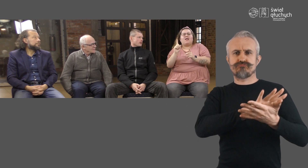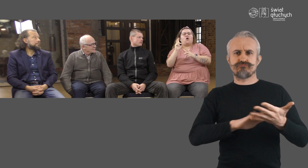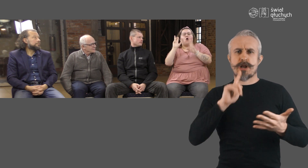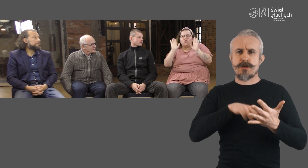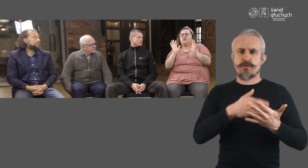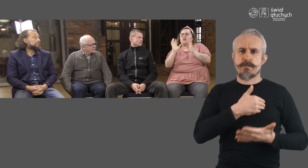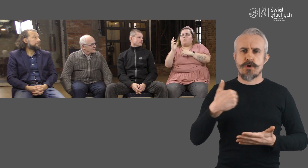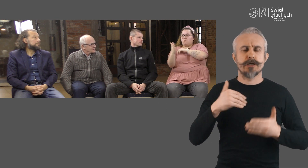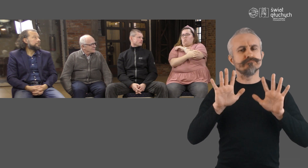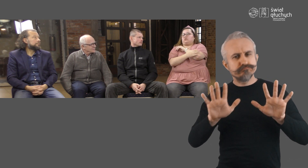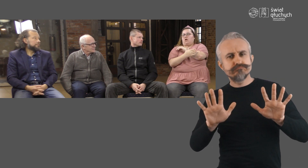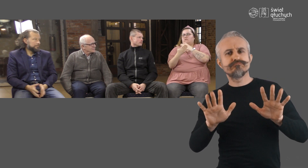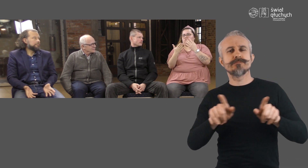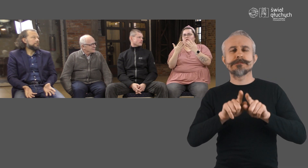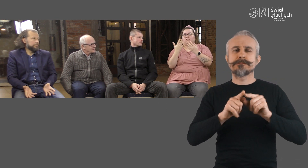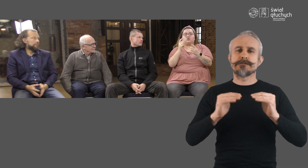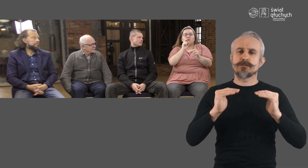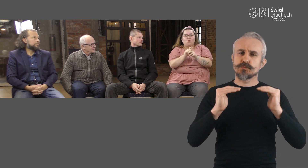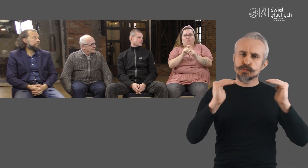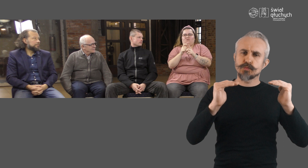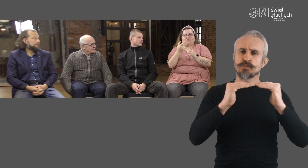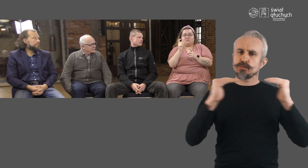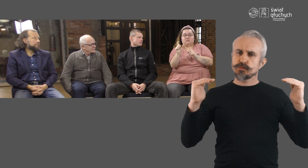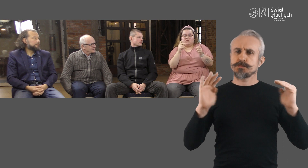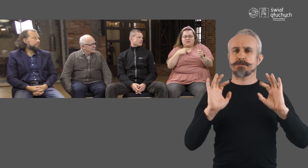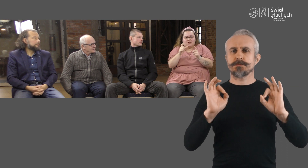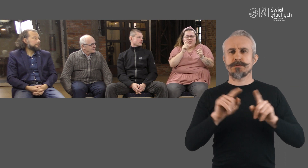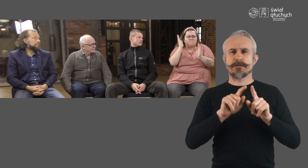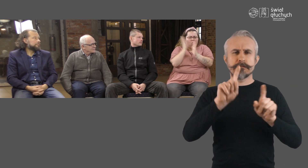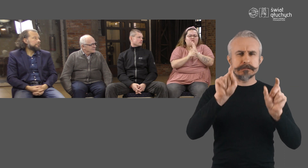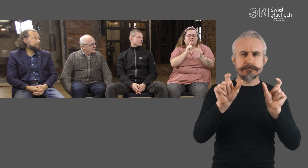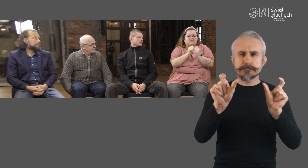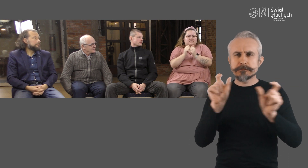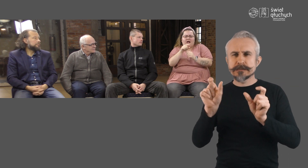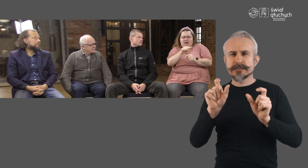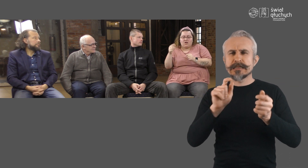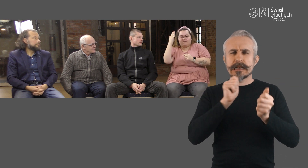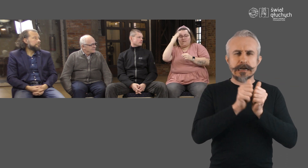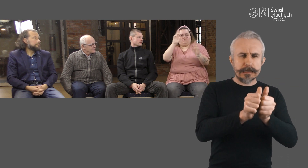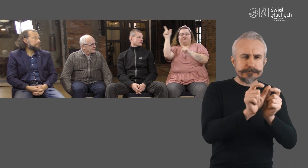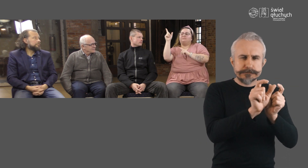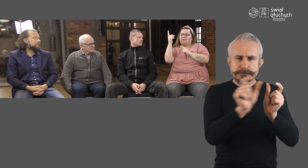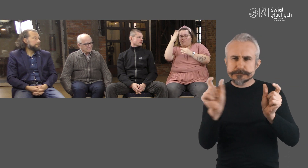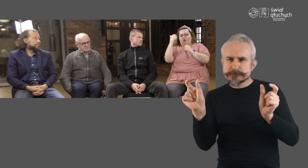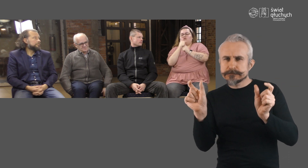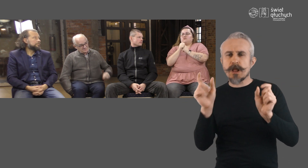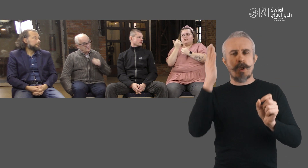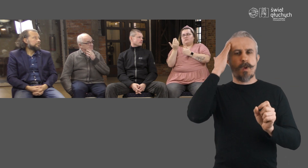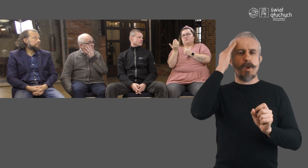niekoniecznie muszą dobrze rozumieć język polski pisany, ale podstawowe słowa, proste